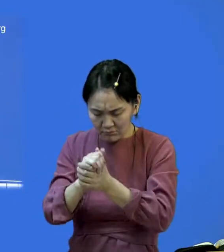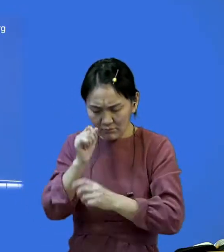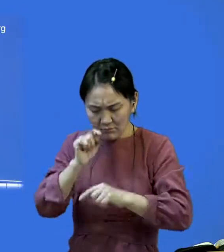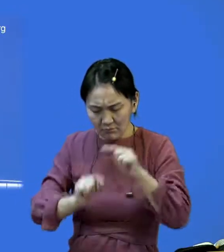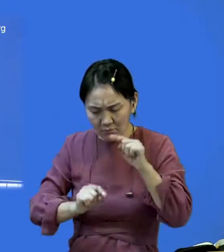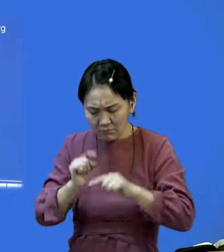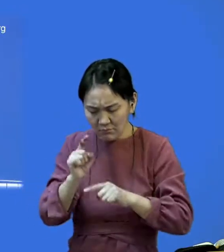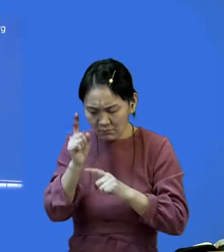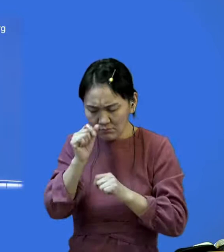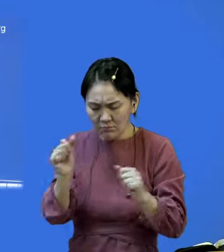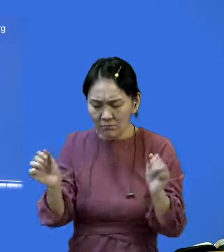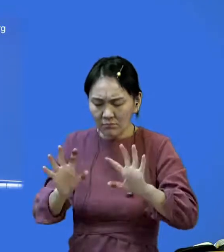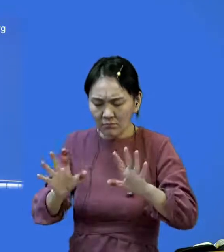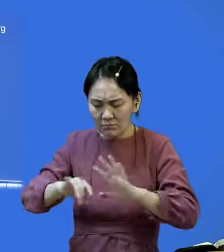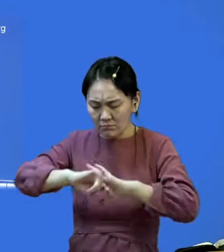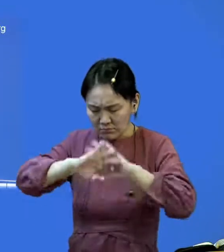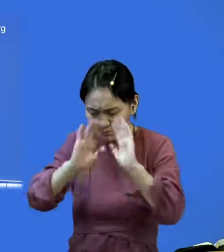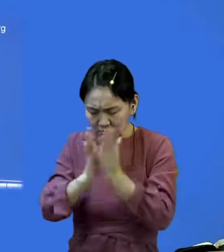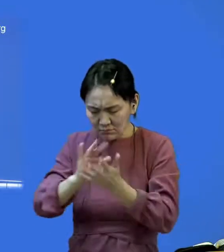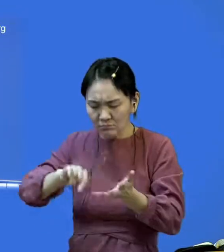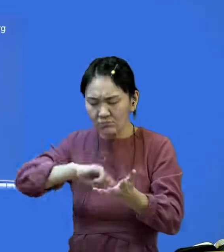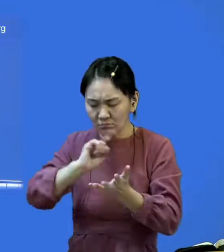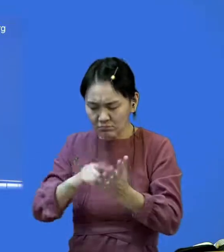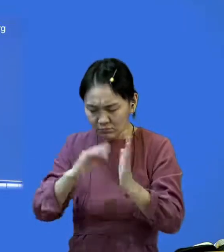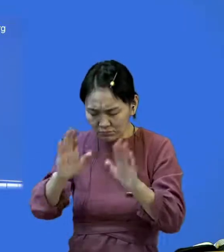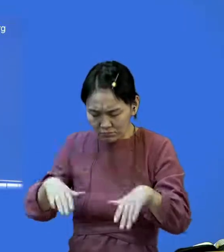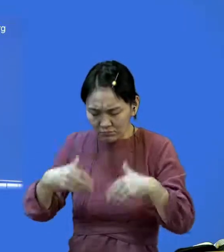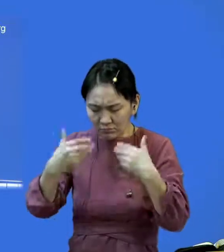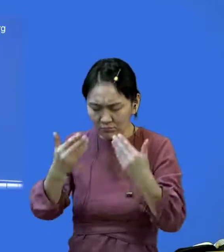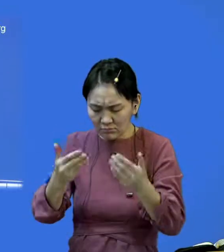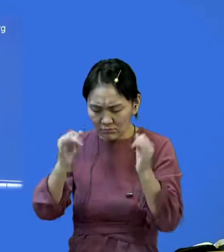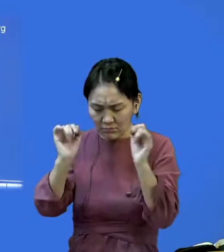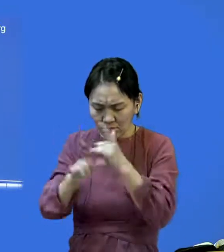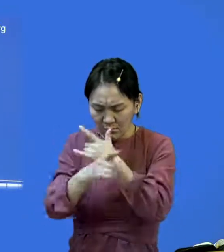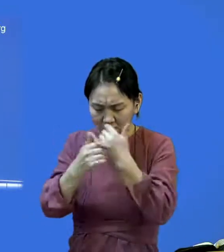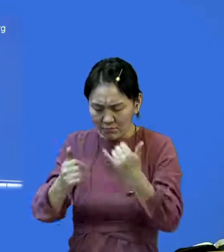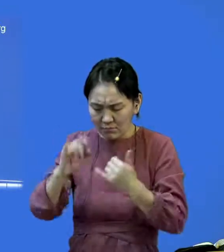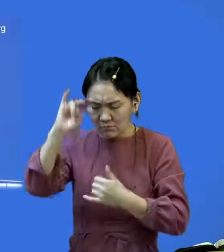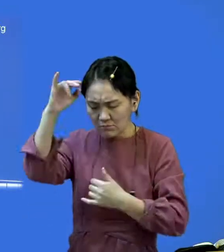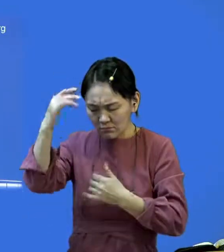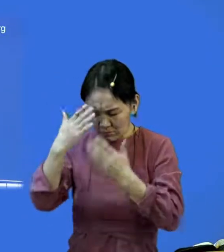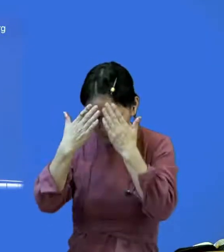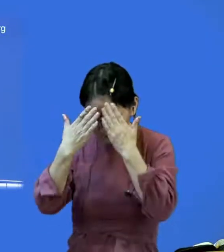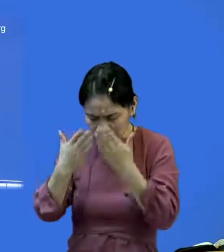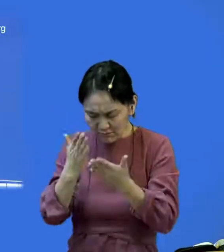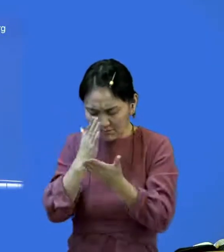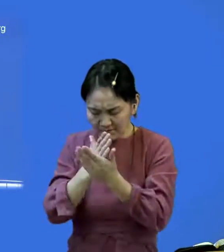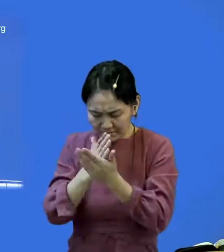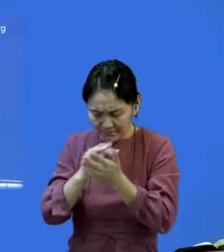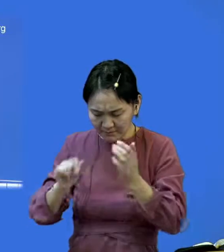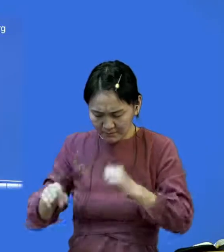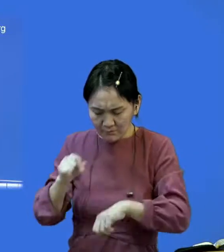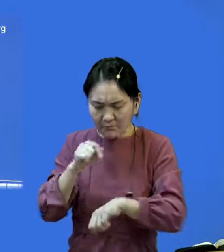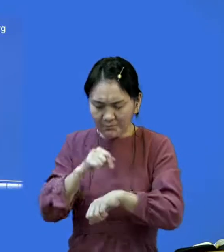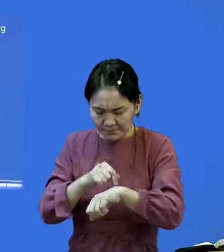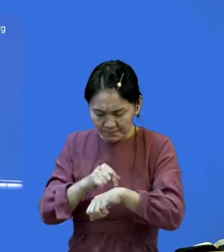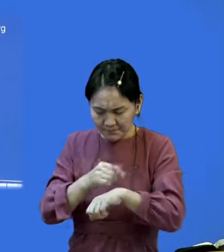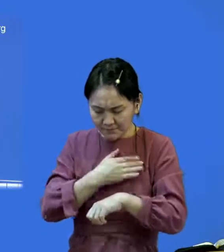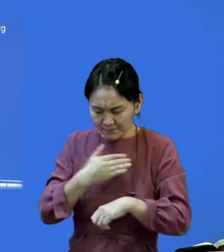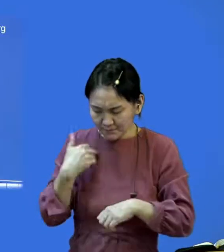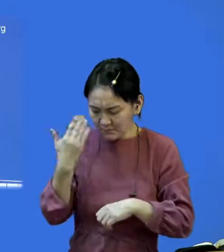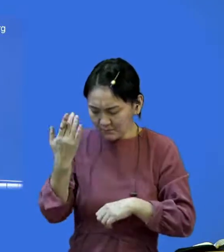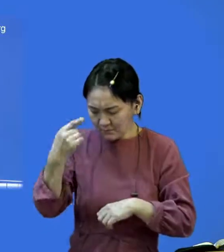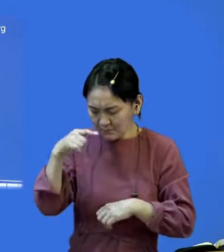ямарч үнгүйгээр зөвшөөрөн өгсөн тэр агуу нэгүсэл тань талархаж байна. Энэ цагт эзний